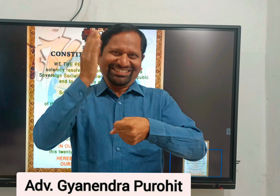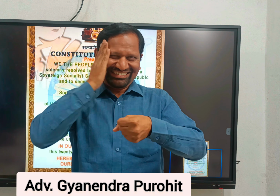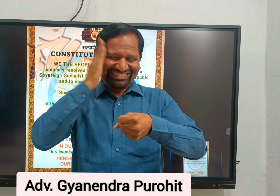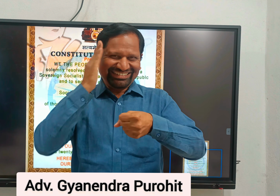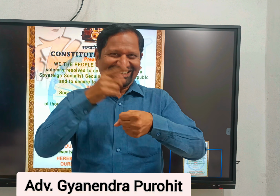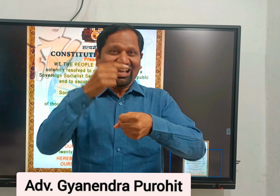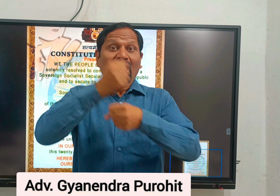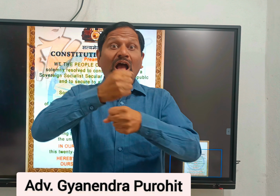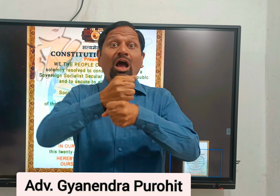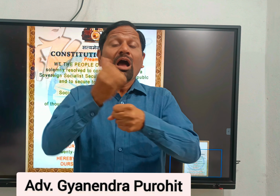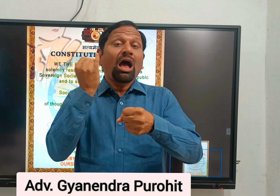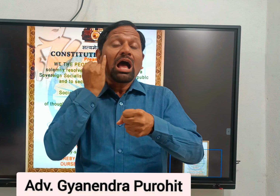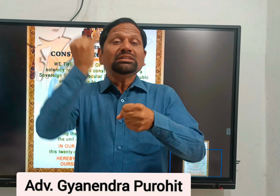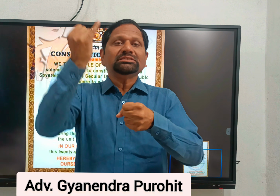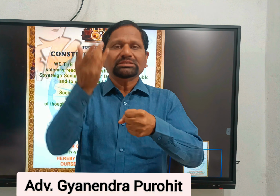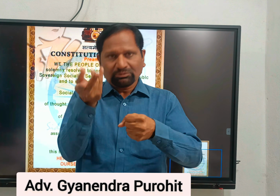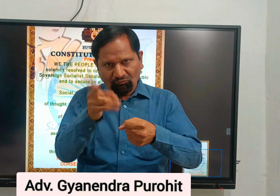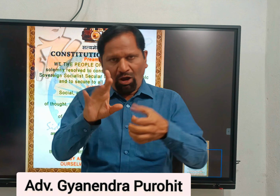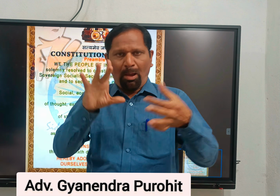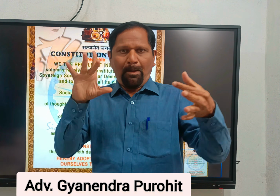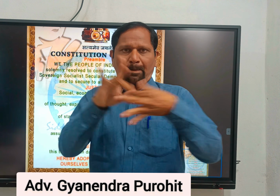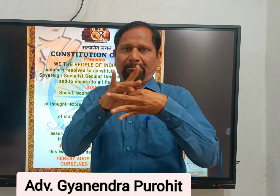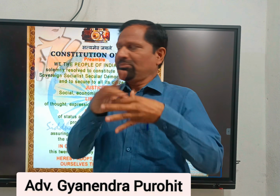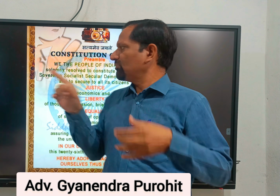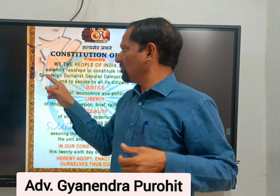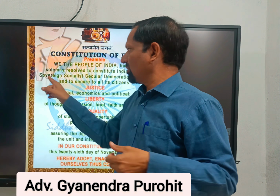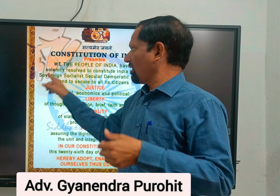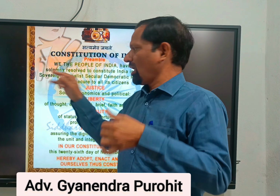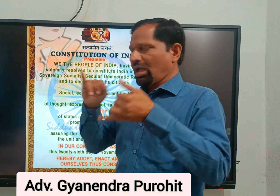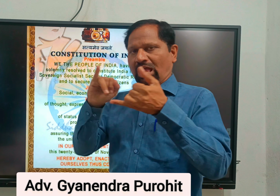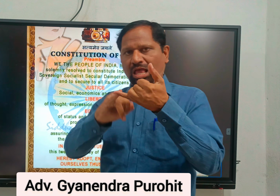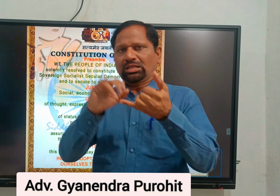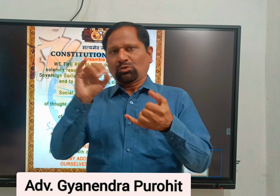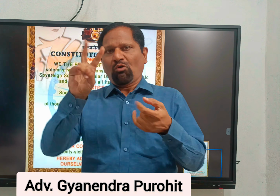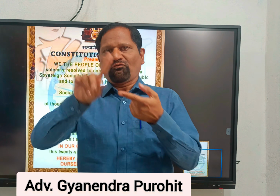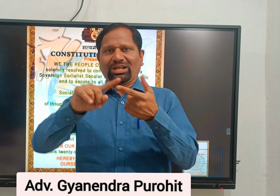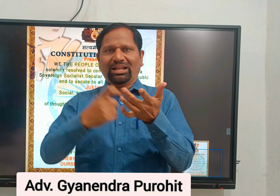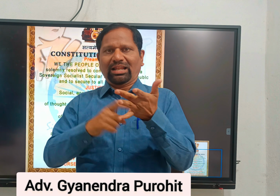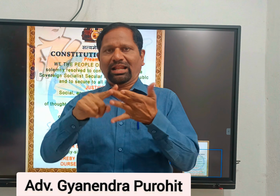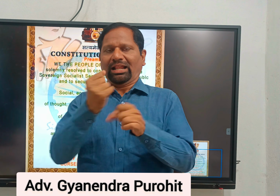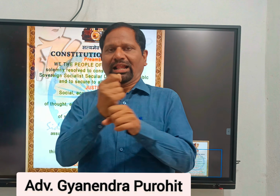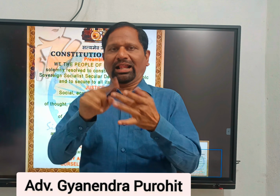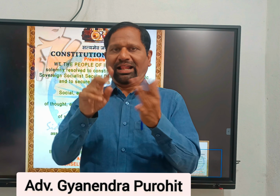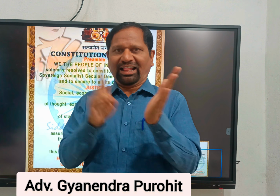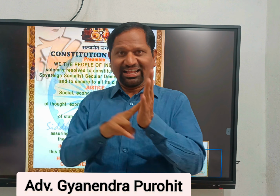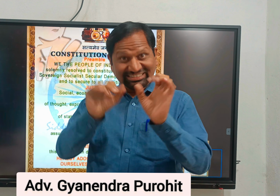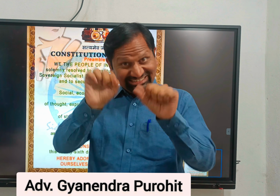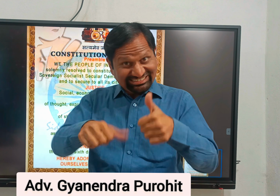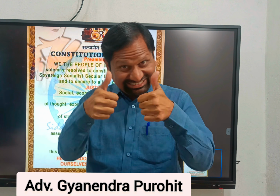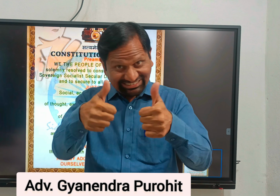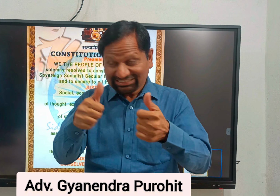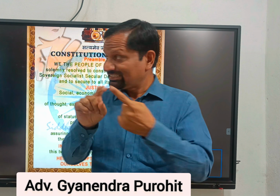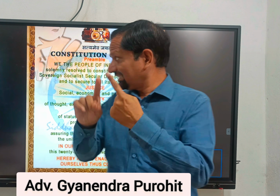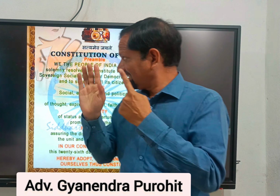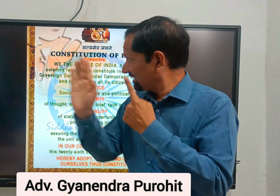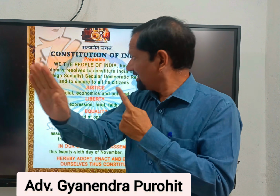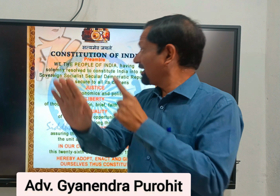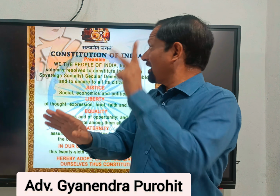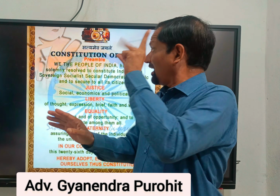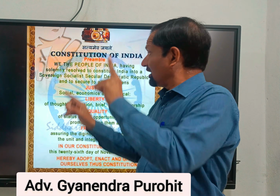बनाने की ओर इंगित करती है कि हम ही इस देश को चलाने वाले लोग हैं जो प्रजातांत्रिक ढंग से अपने लीडर्स